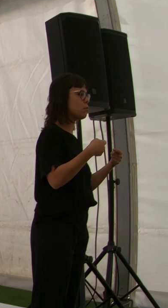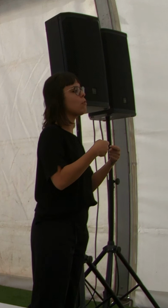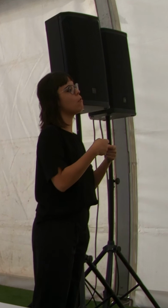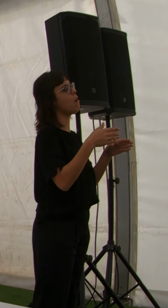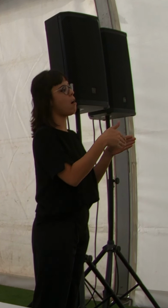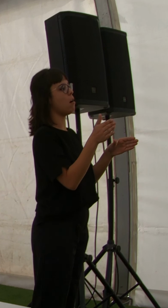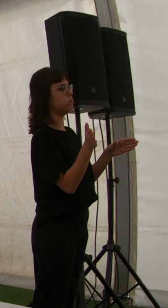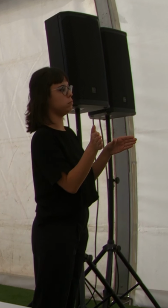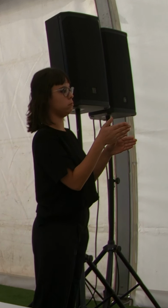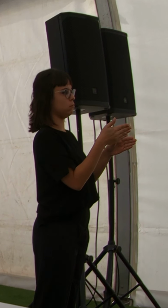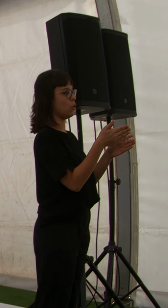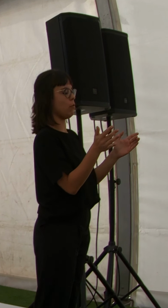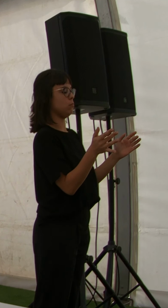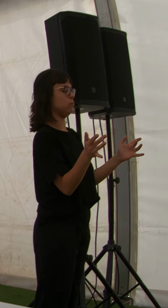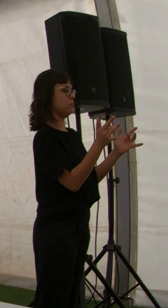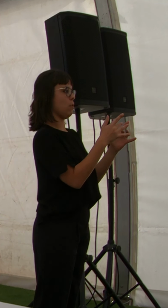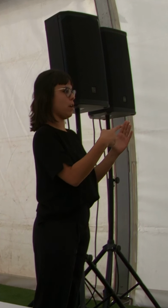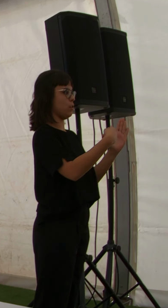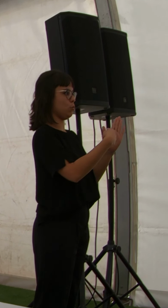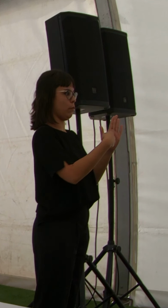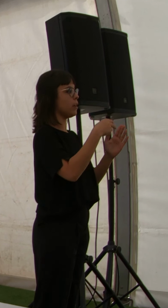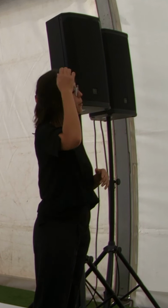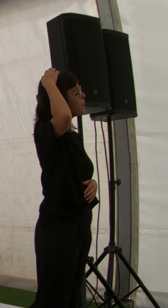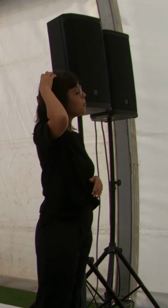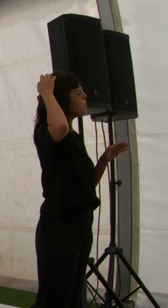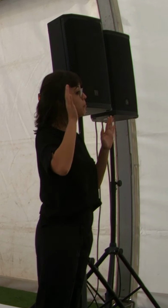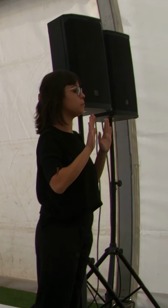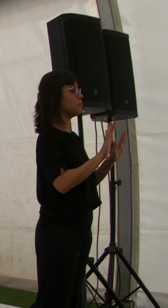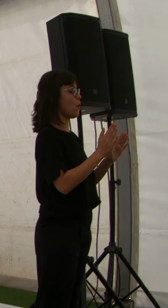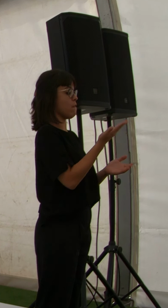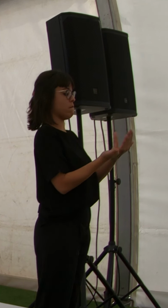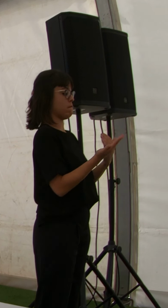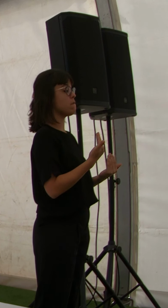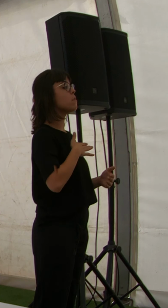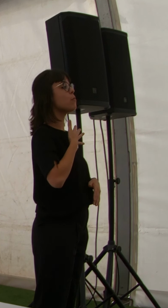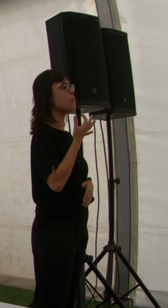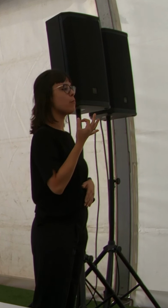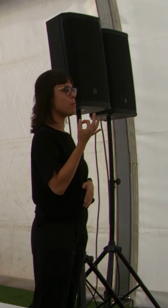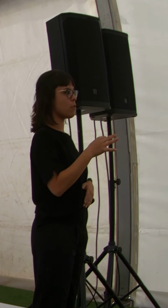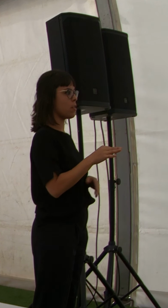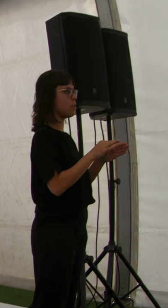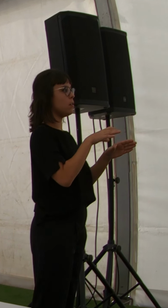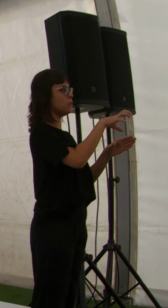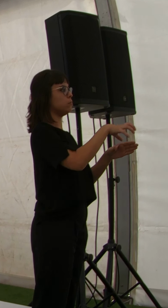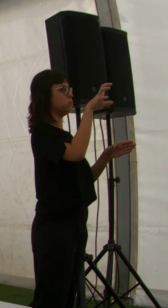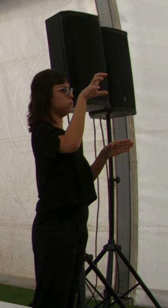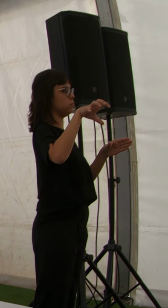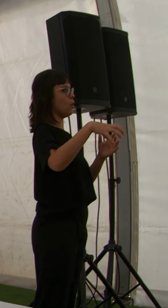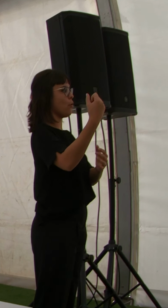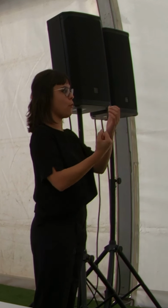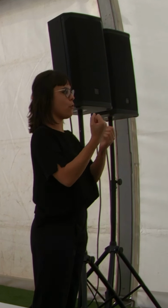apertura y el cierre de contactos. Pero todo lo demás que podamos sacar del cajón de la batería, llevarlo a otros sitios del